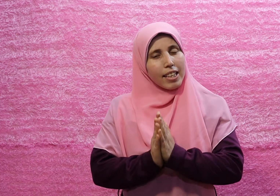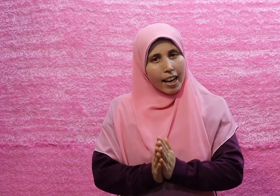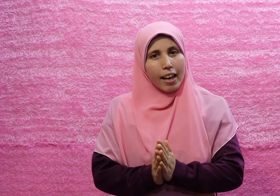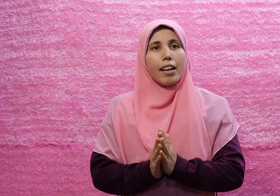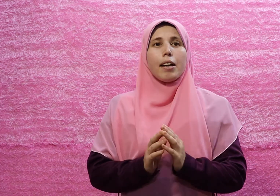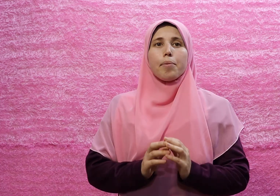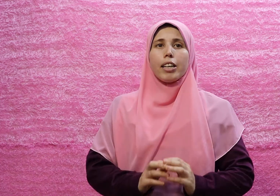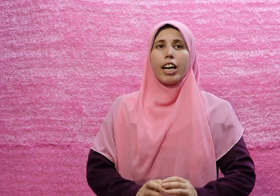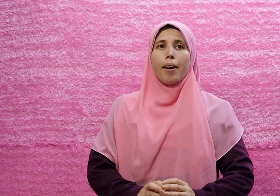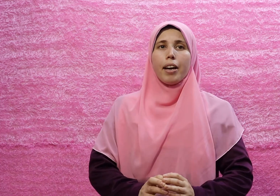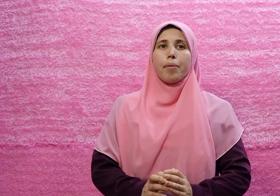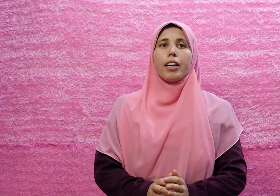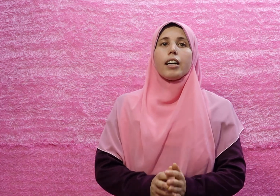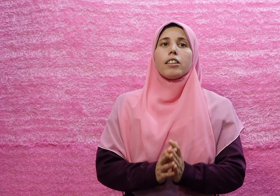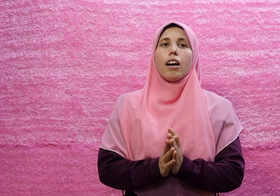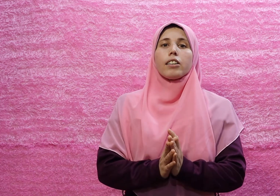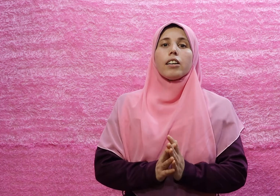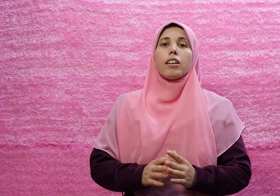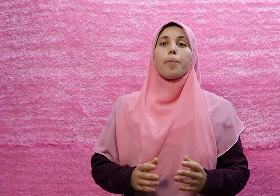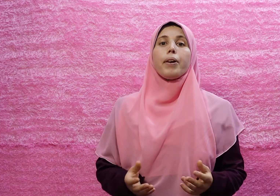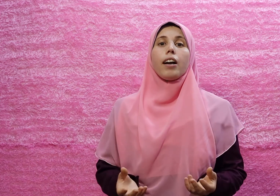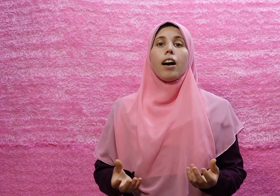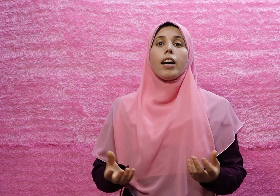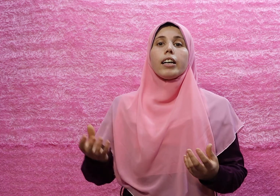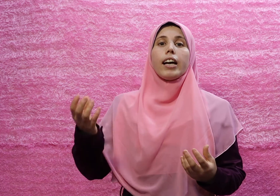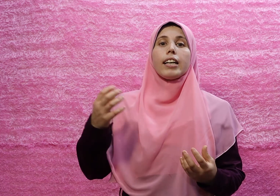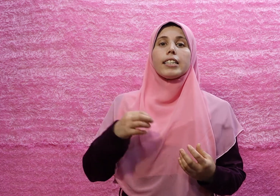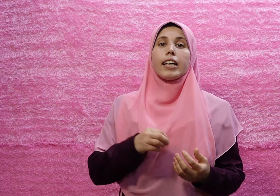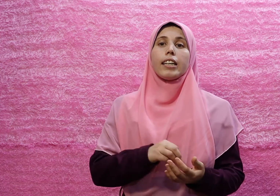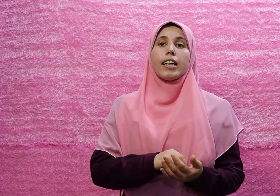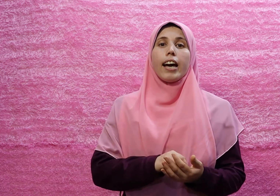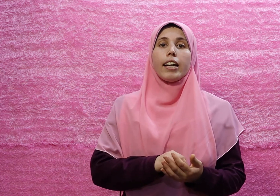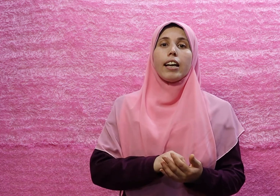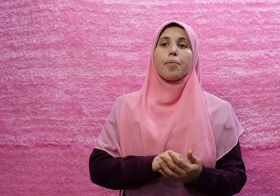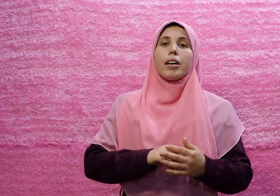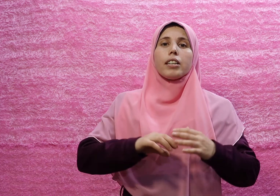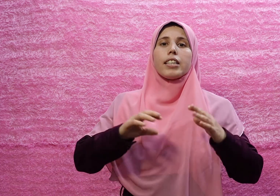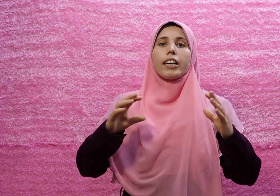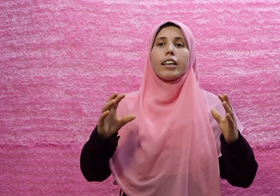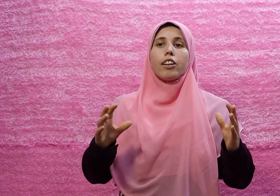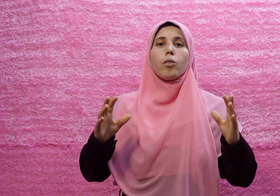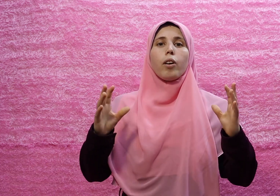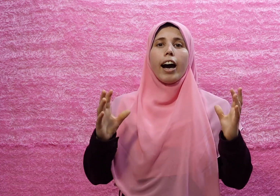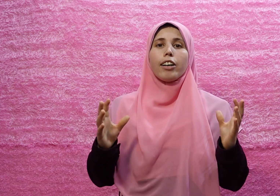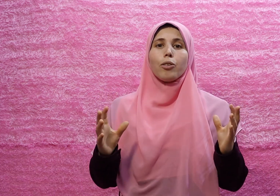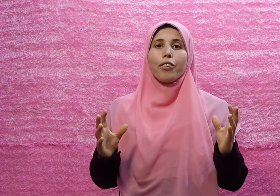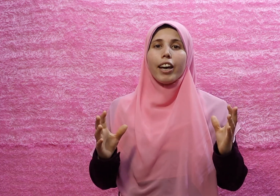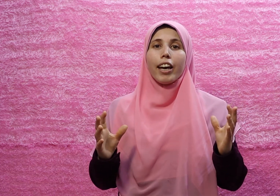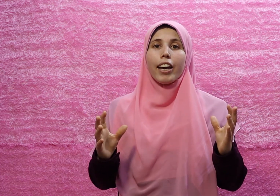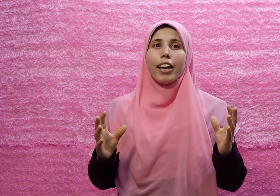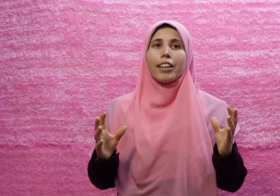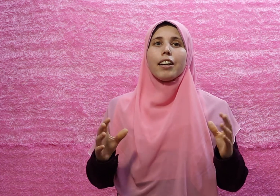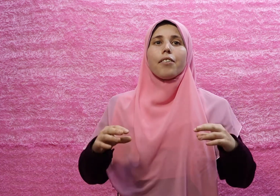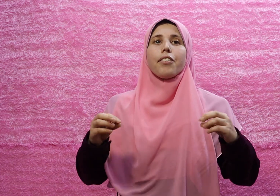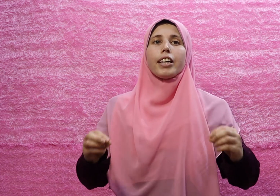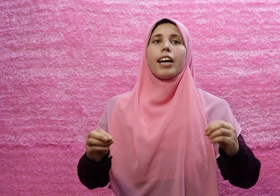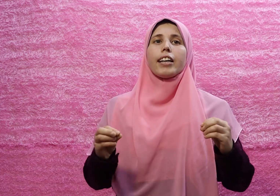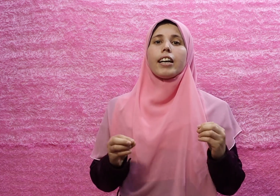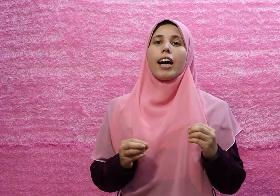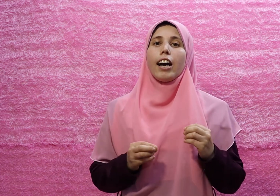السلام. ماشي يا حبايبي؟ طيب ربنا قال لسيدنا ادم سكنه وقعده فين؟ في الجنه. قعده